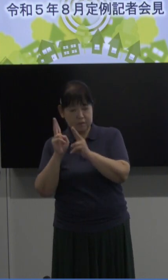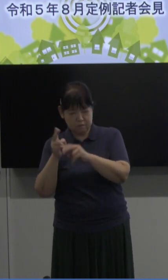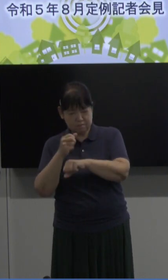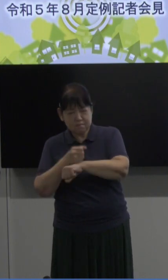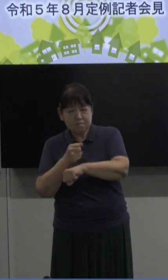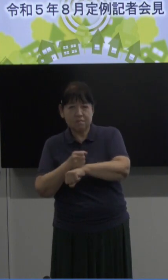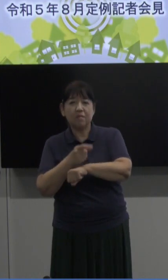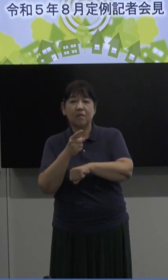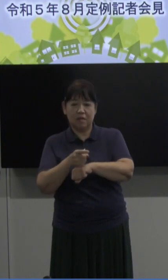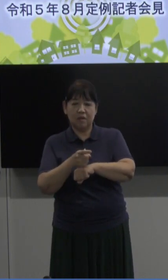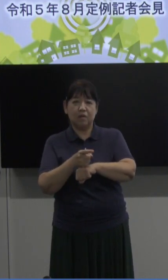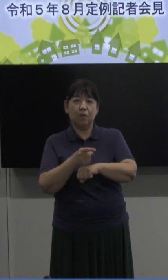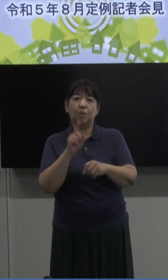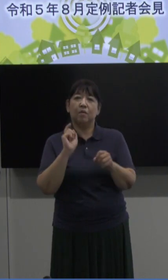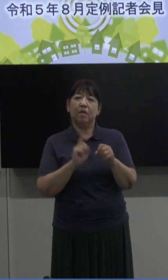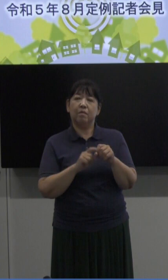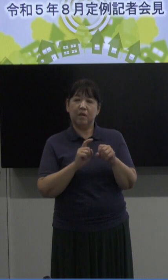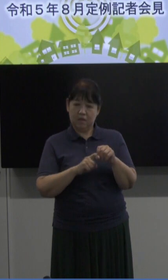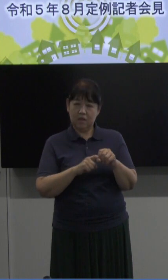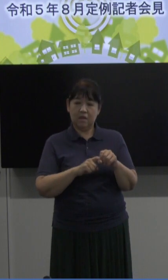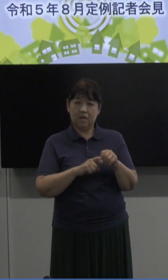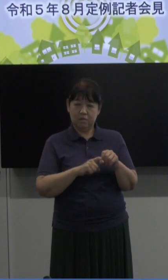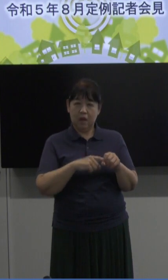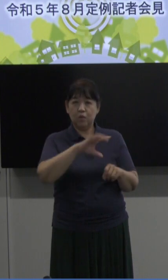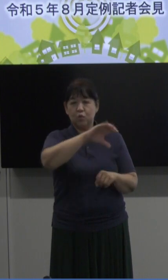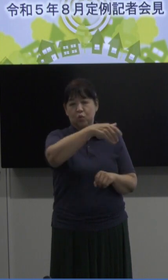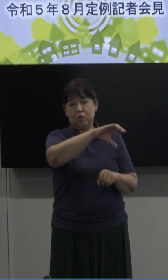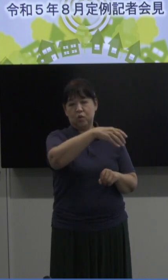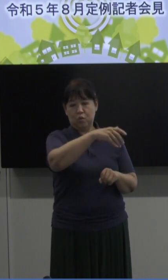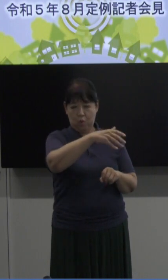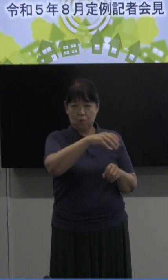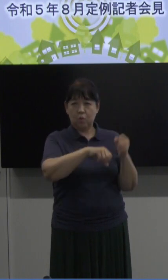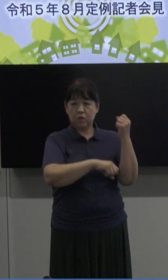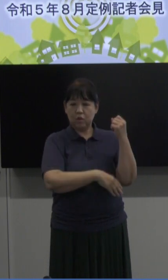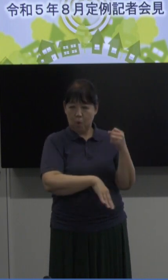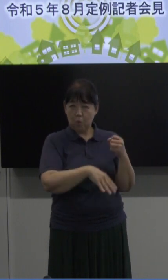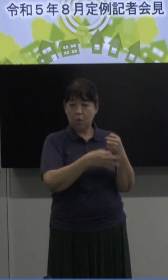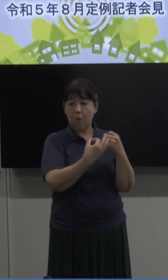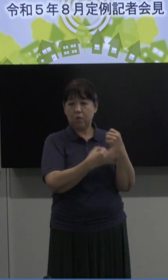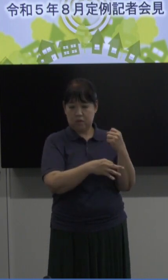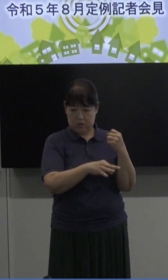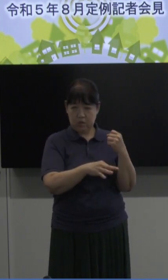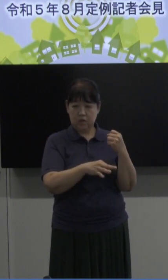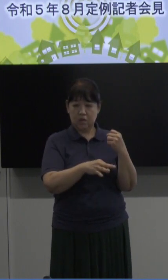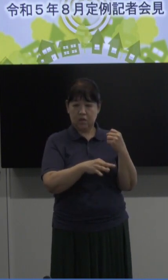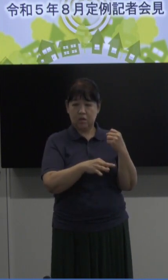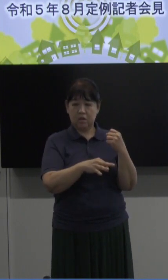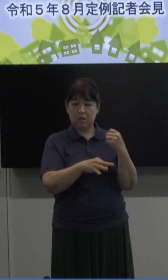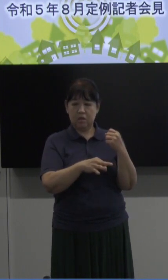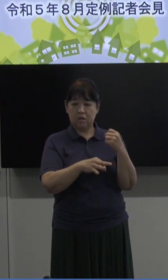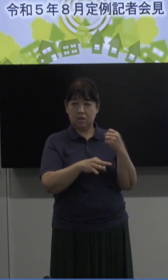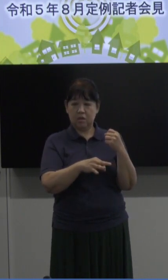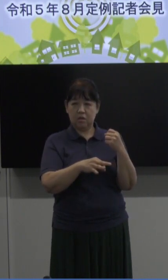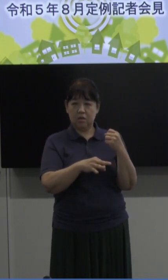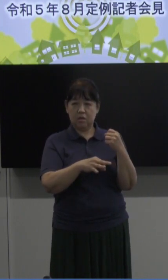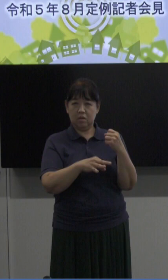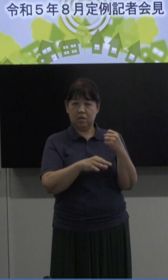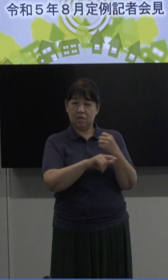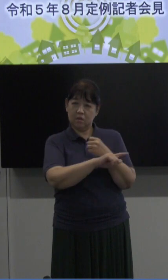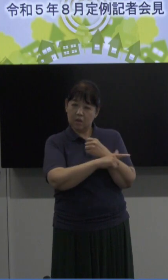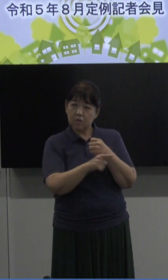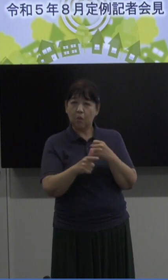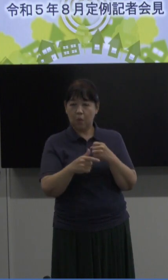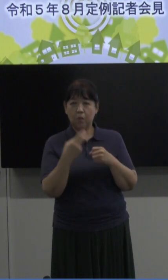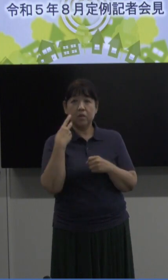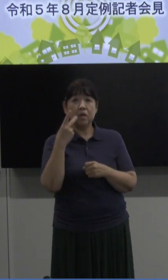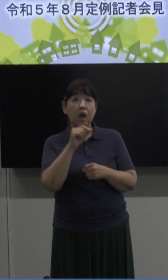基本料金と下水道使用料の基本料金を 2ヶ月分減免したいというふうに考え